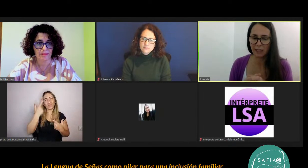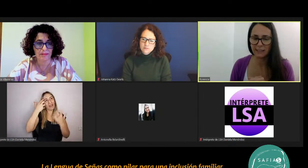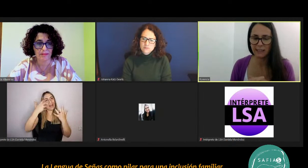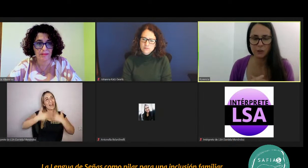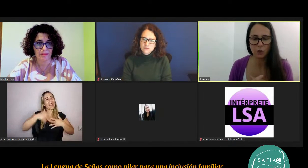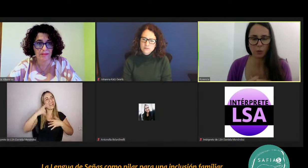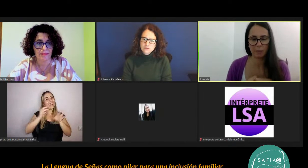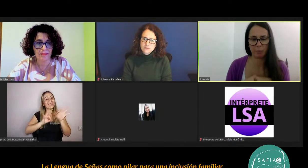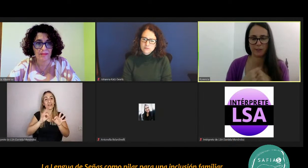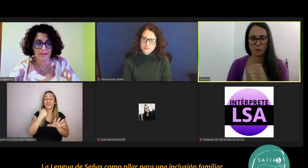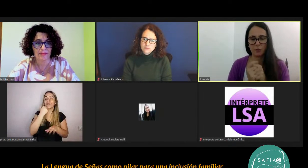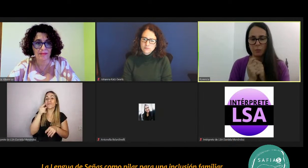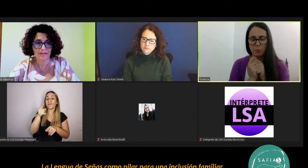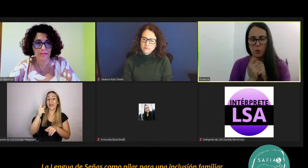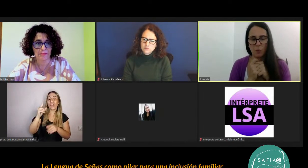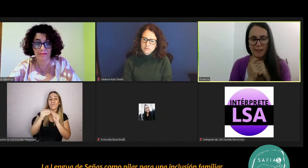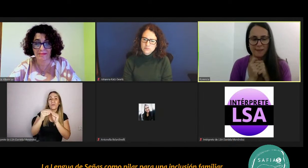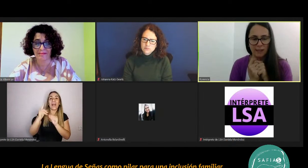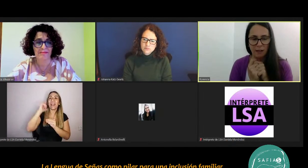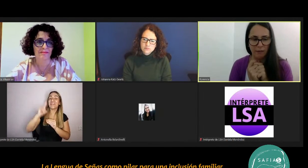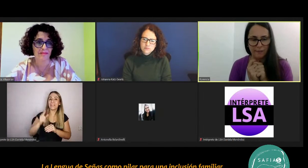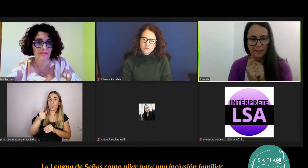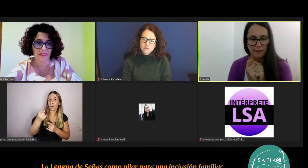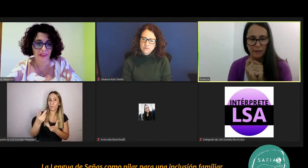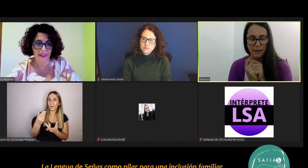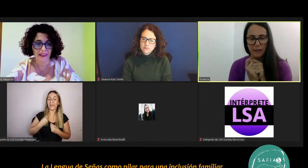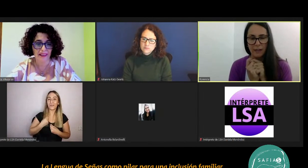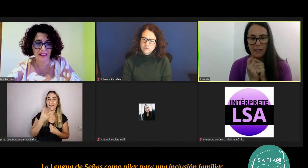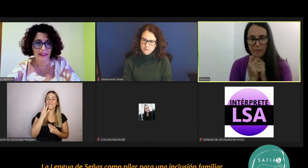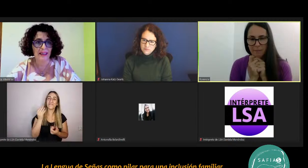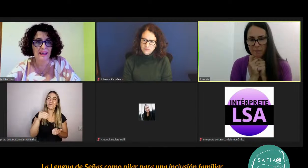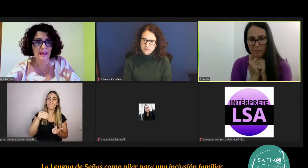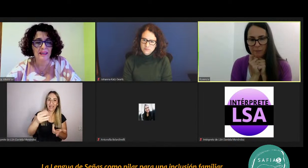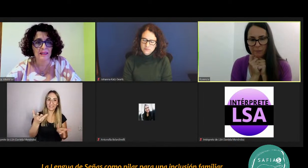A ver, Leti, en esto vos me podés ayudar un poco más, tal vez.